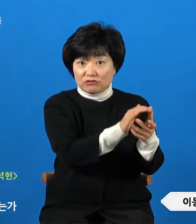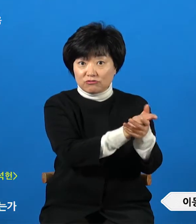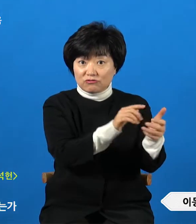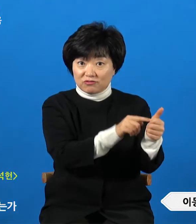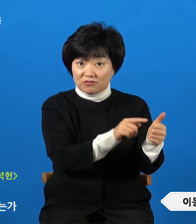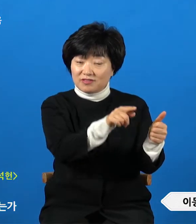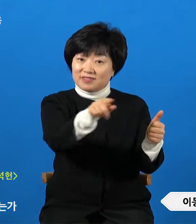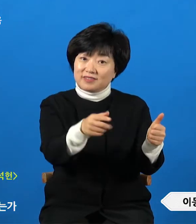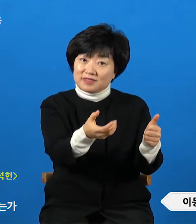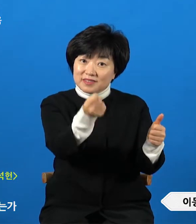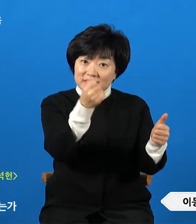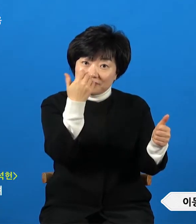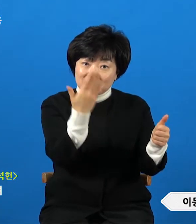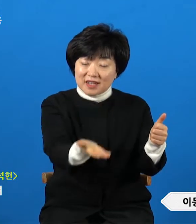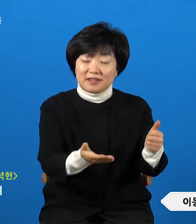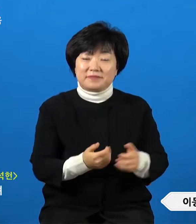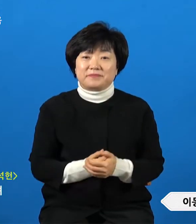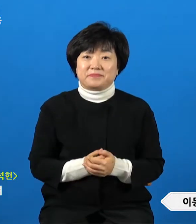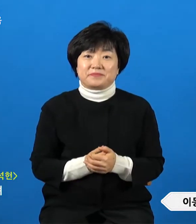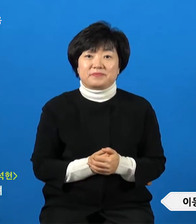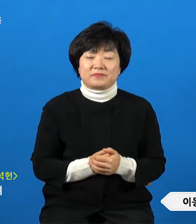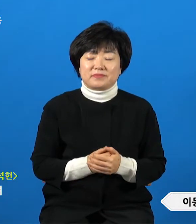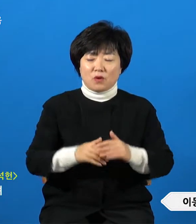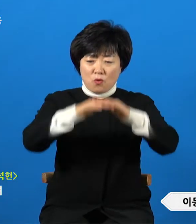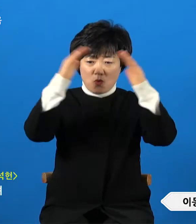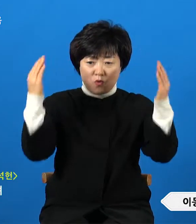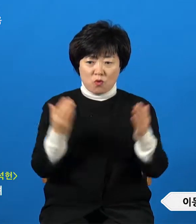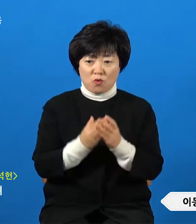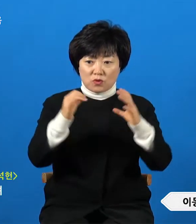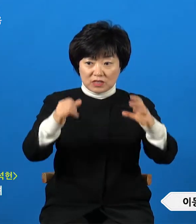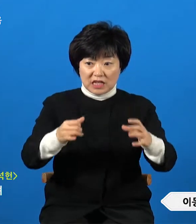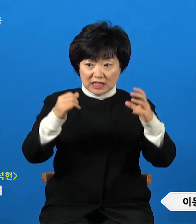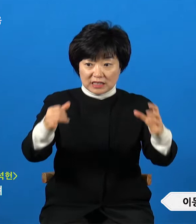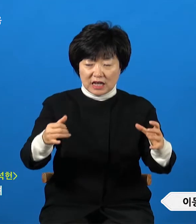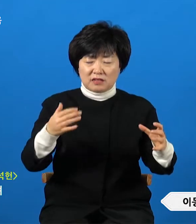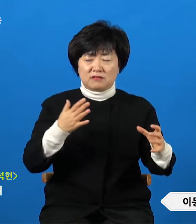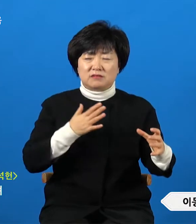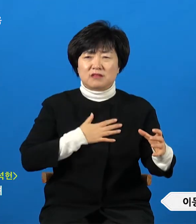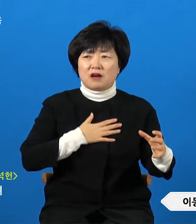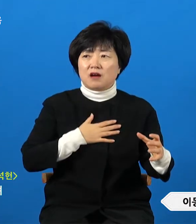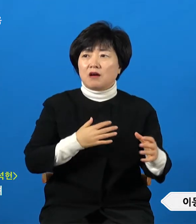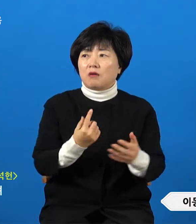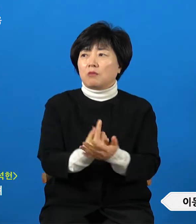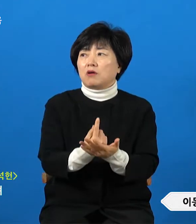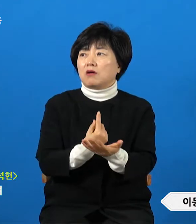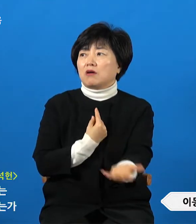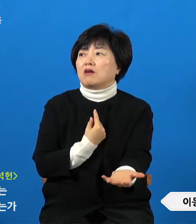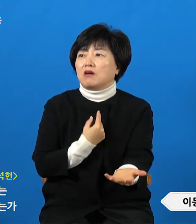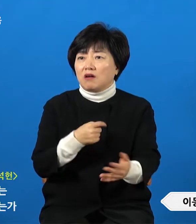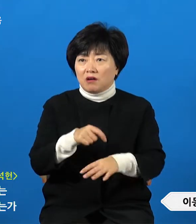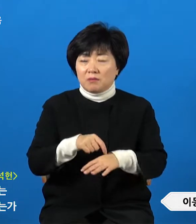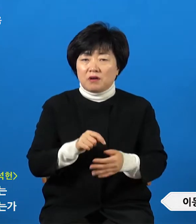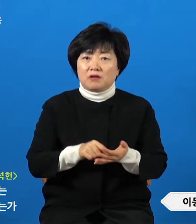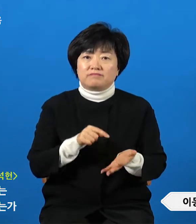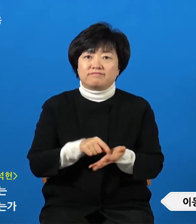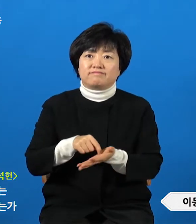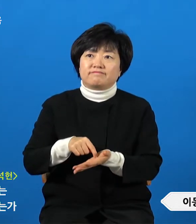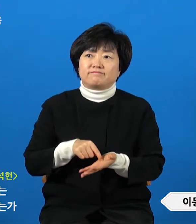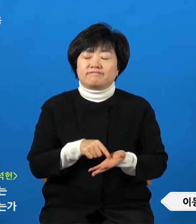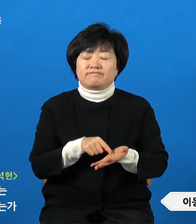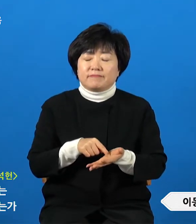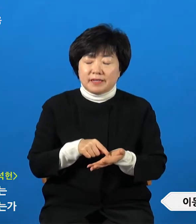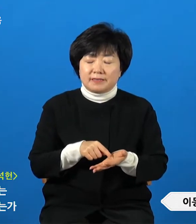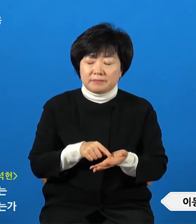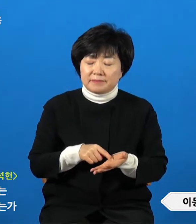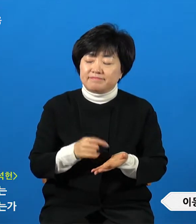그대는 가졌는가. 온 세상 다 나를 버려 마음이 외로울 때에도 저 마음이야